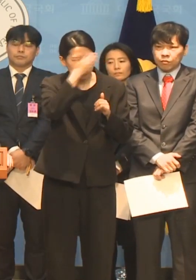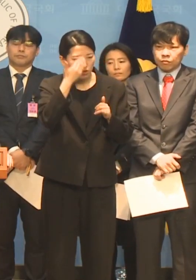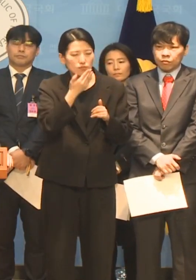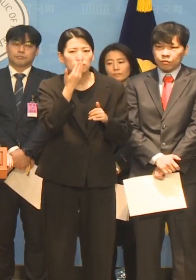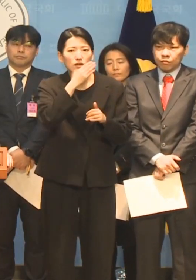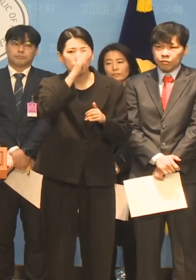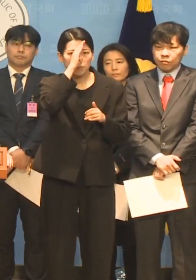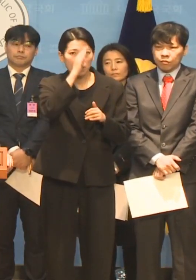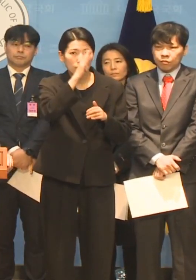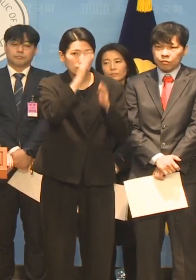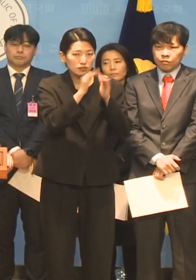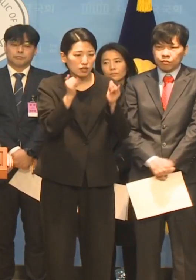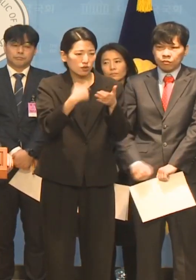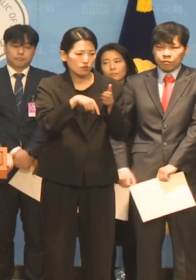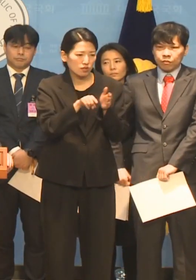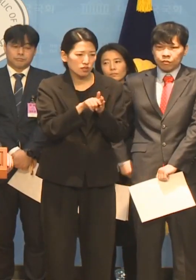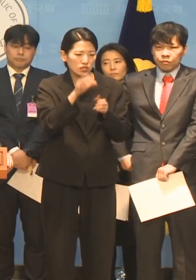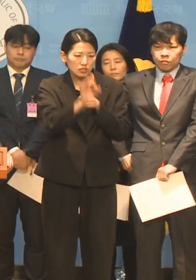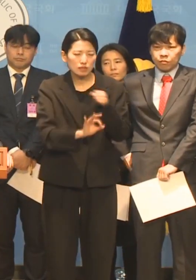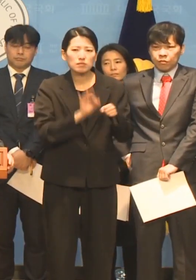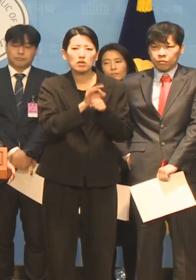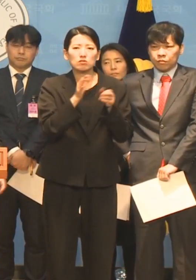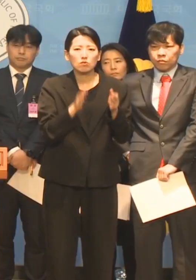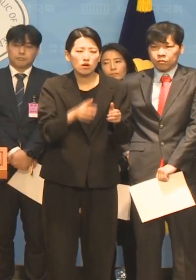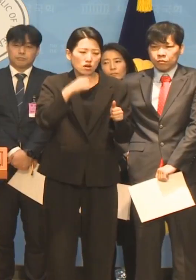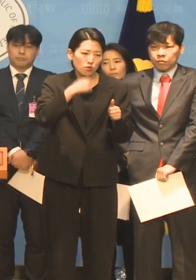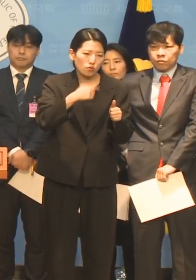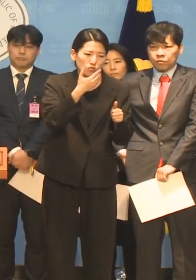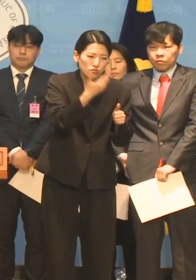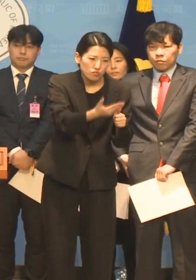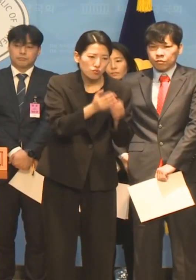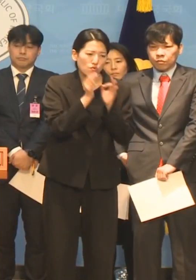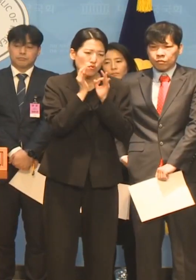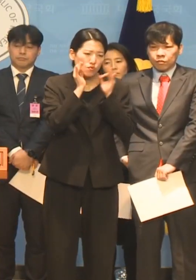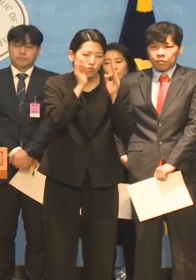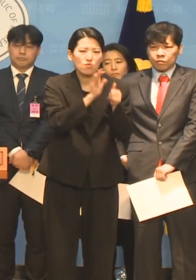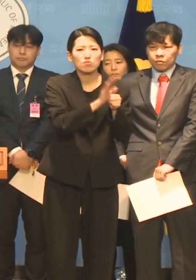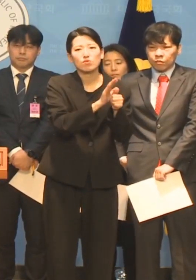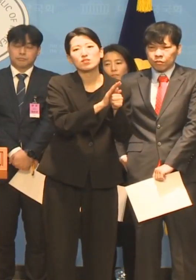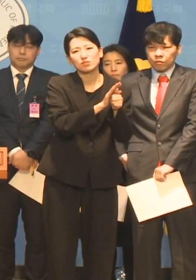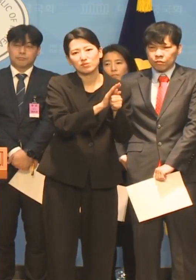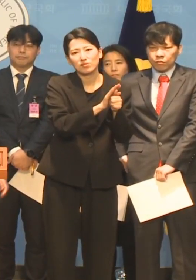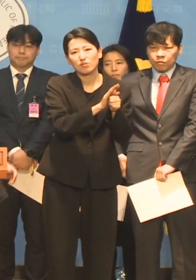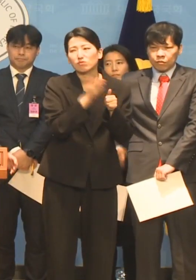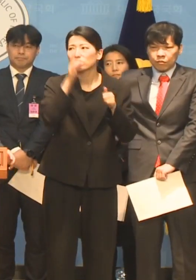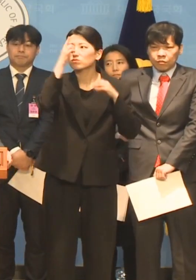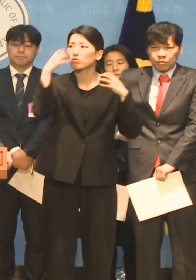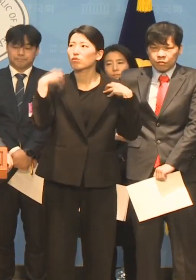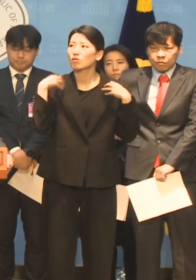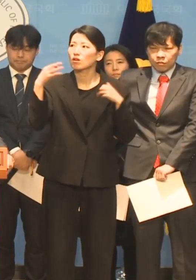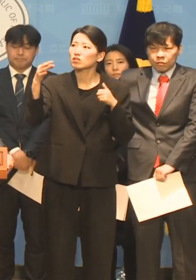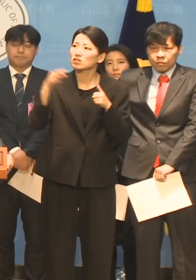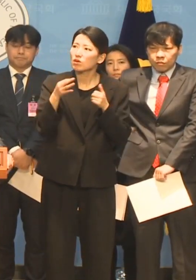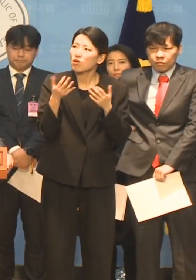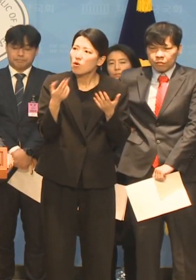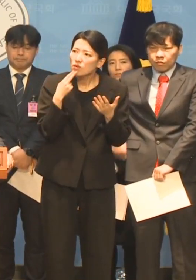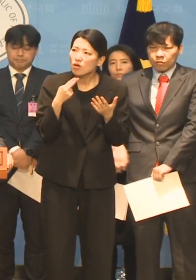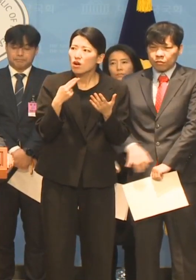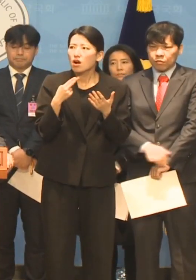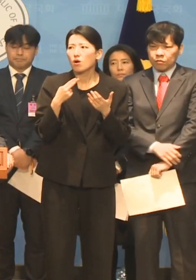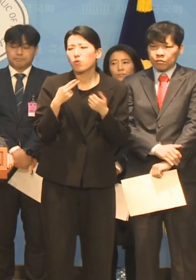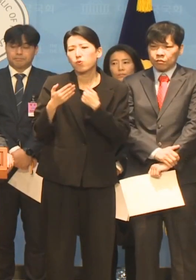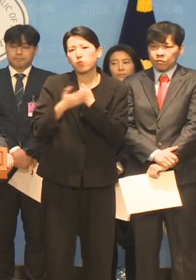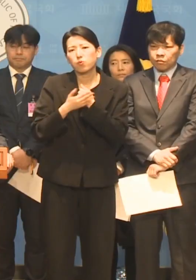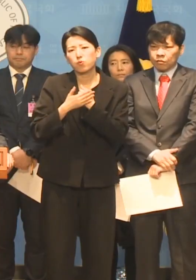진행했었는데 이제 옆에서 보면서 상당히 이분들을 위한 국가의 지원이 절실하구나 이런 생각을 많이